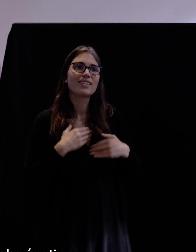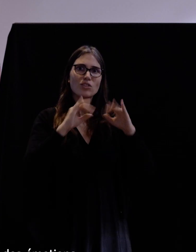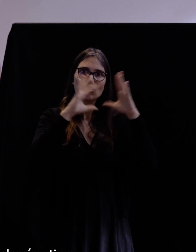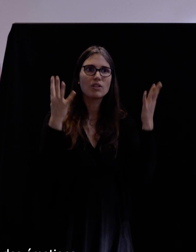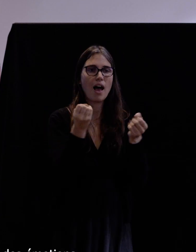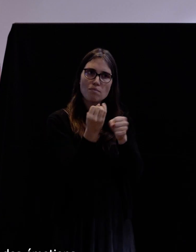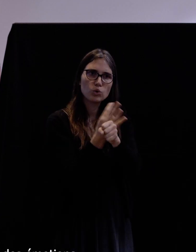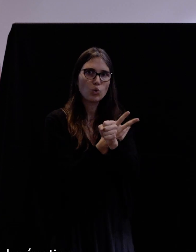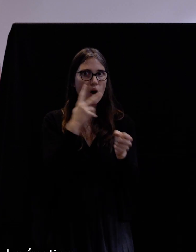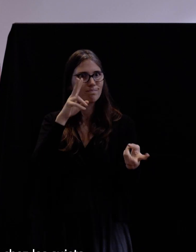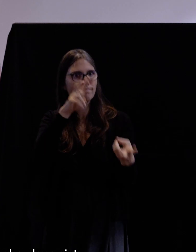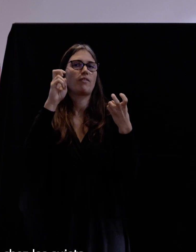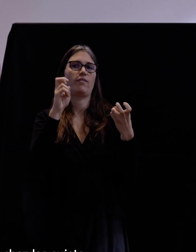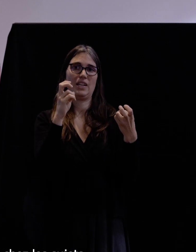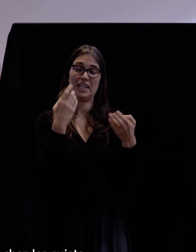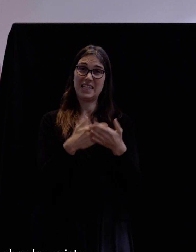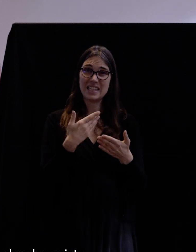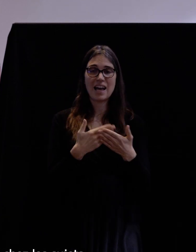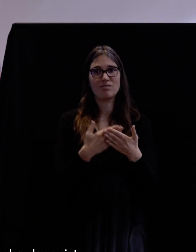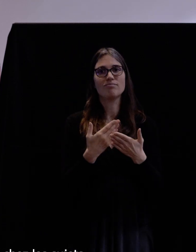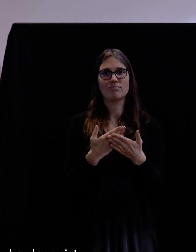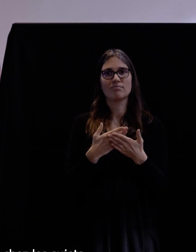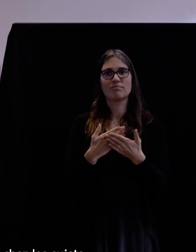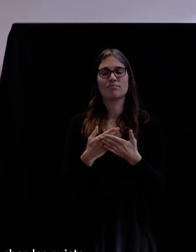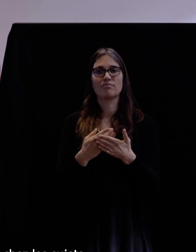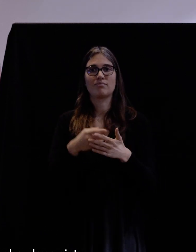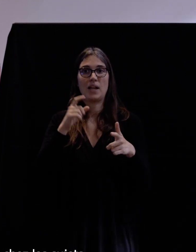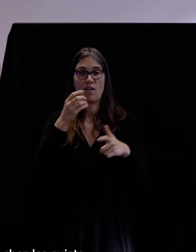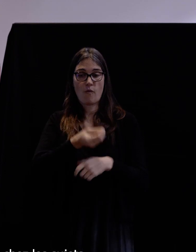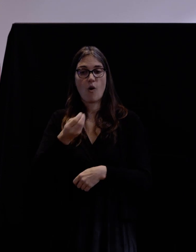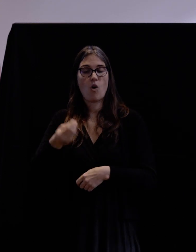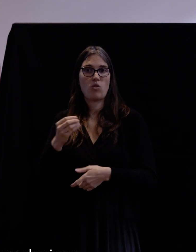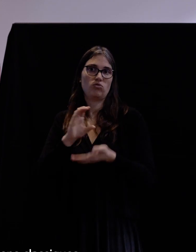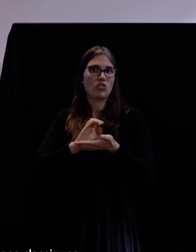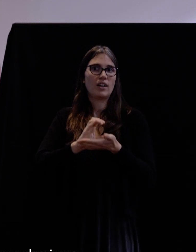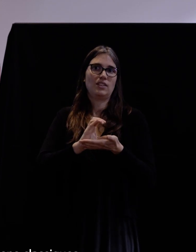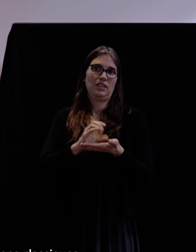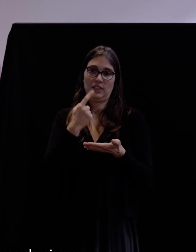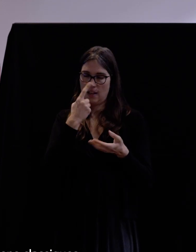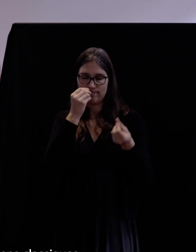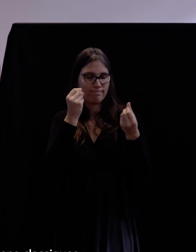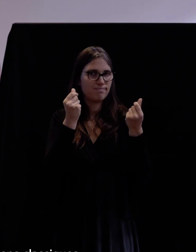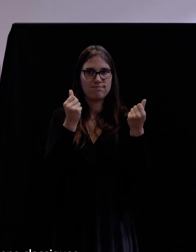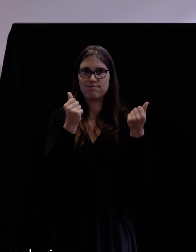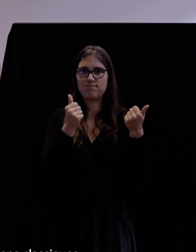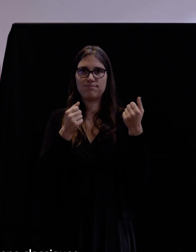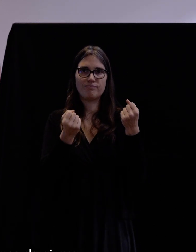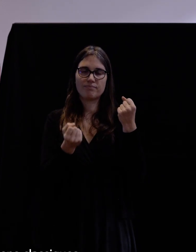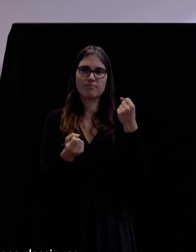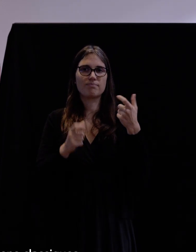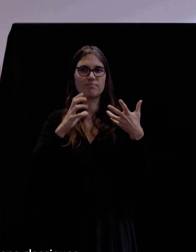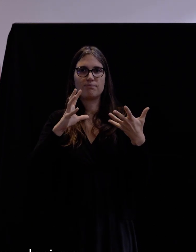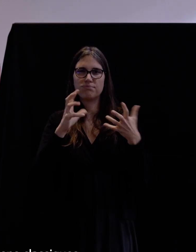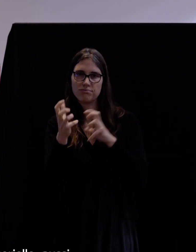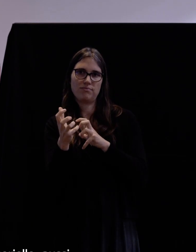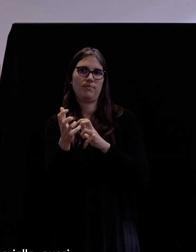ça, beaucoup de choses chez les sujets charges sont altérées. Non seulement les sens classiques, hein, ceux que j'ai mis en rouge,